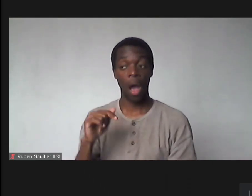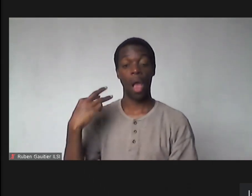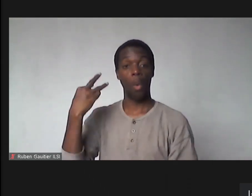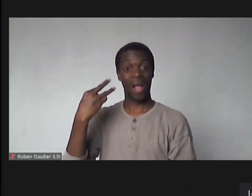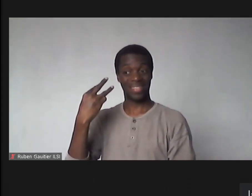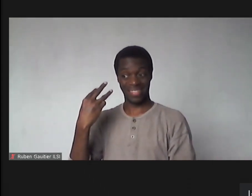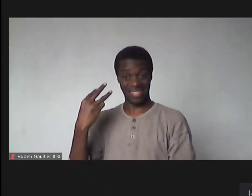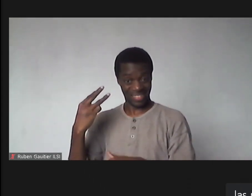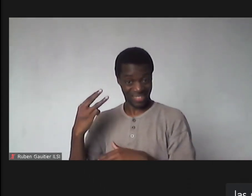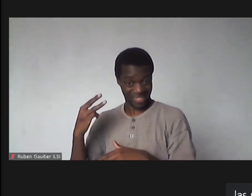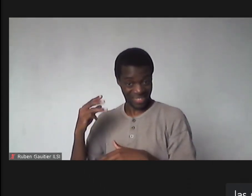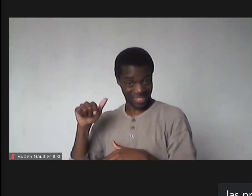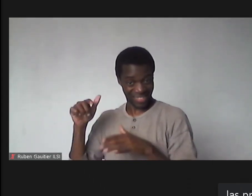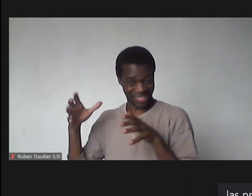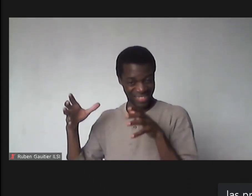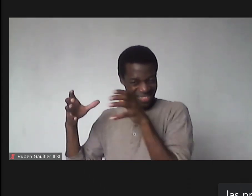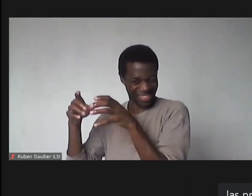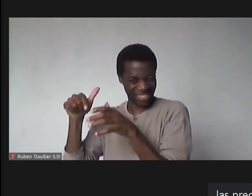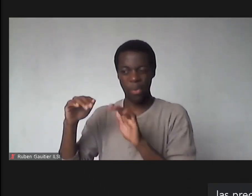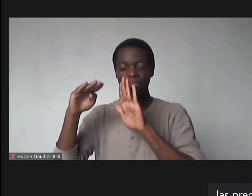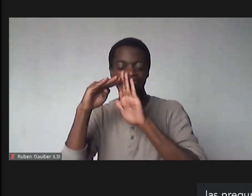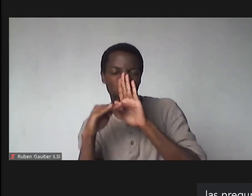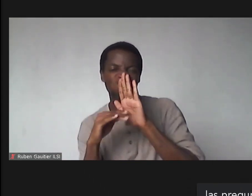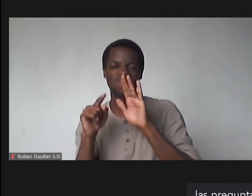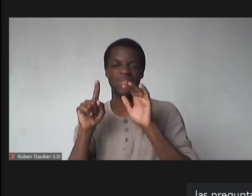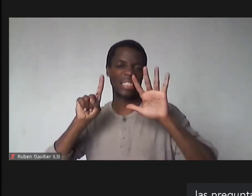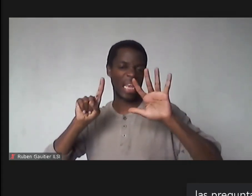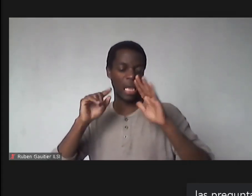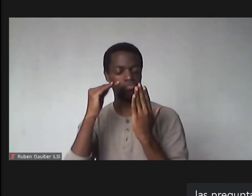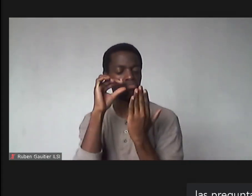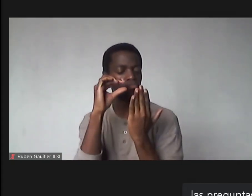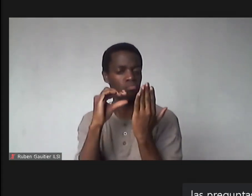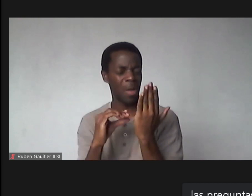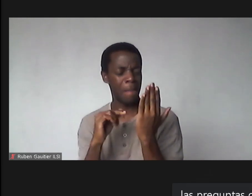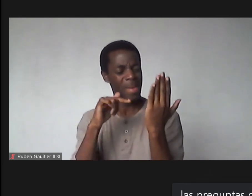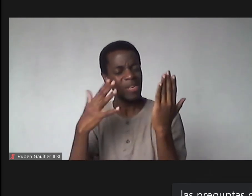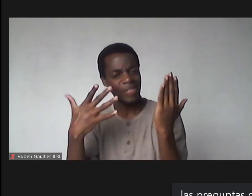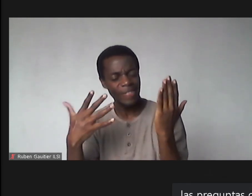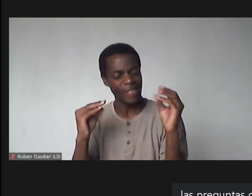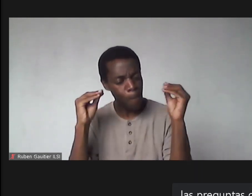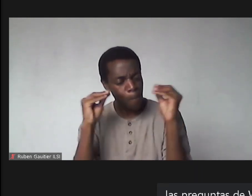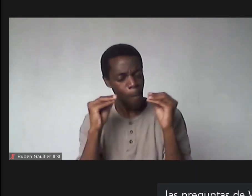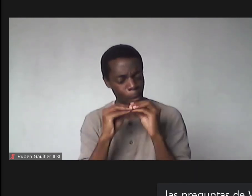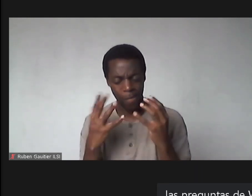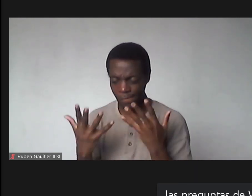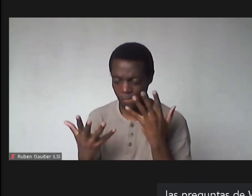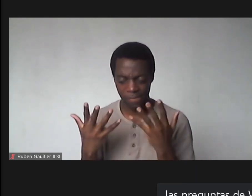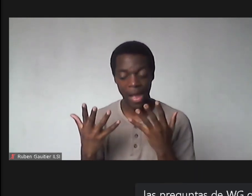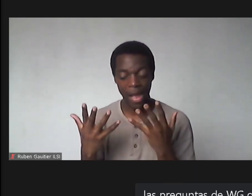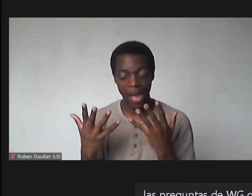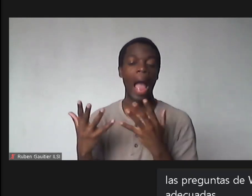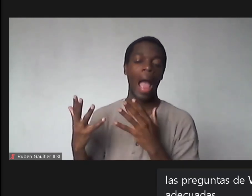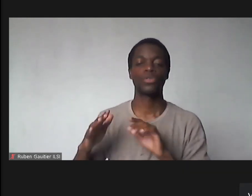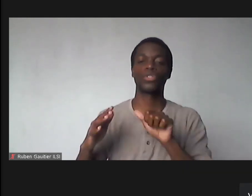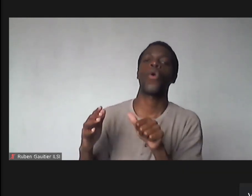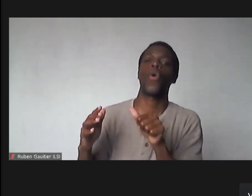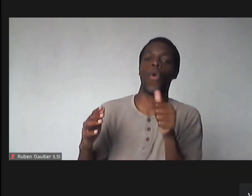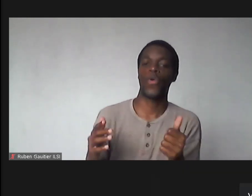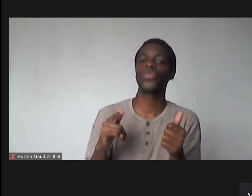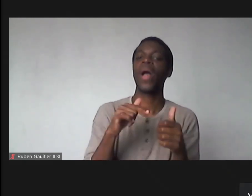6, son súper adecuadas porque no teníamos como espacio para preguntar mucho más. Pero tenemos también una encuesta de salud,